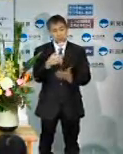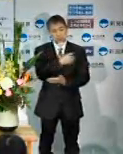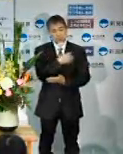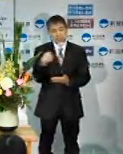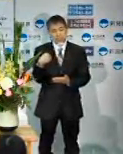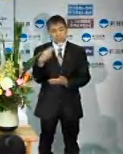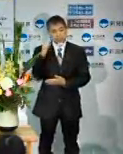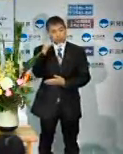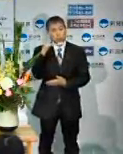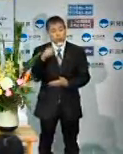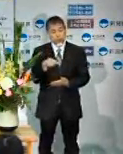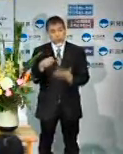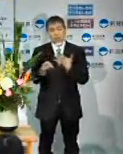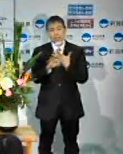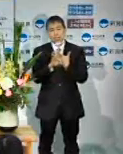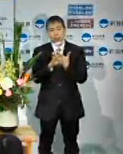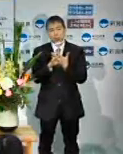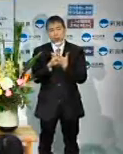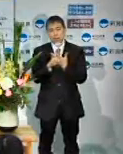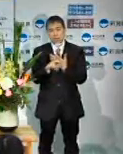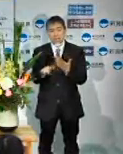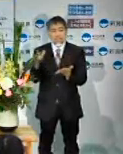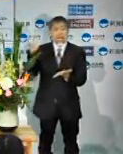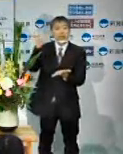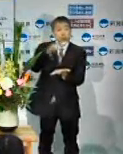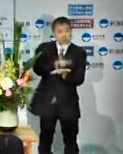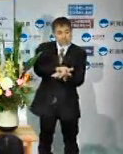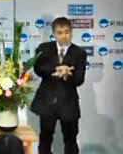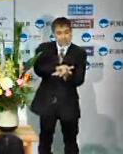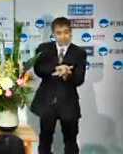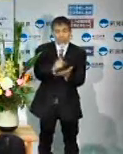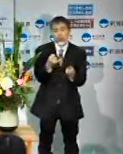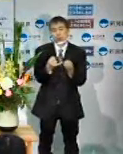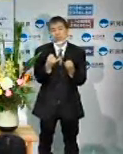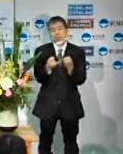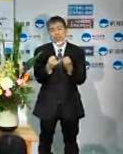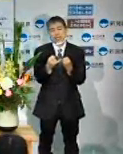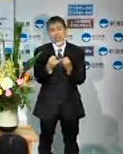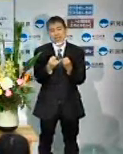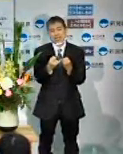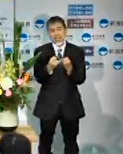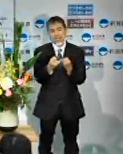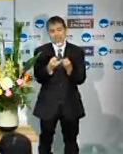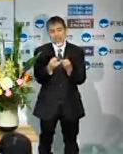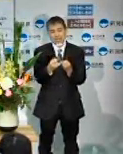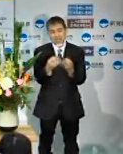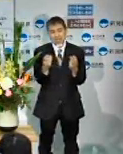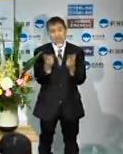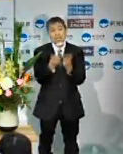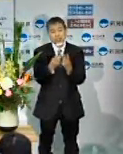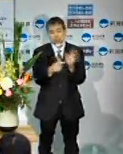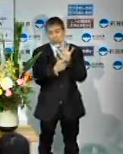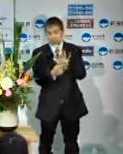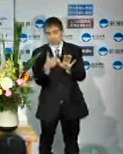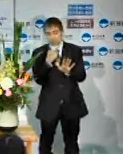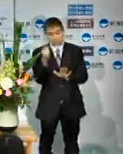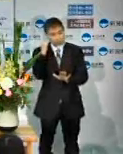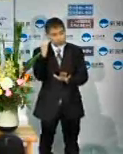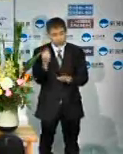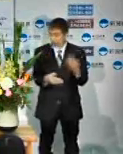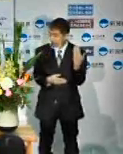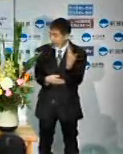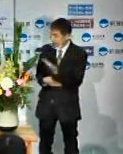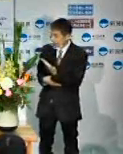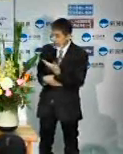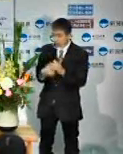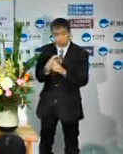着地ですよね、しっかりと数字を作っていきたいと思います。 より一段